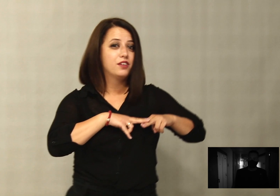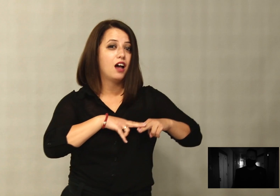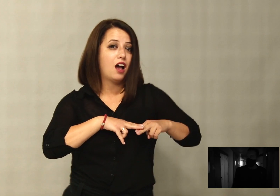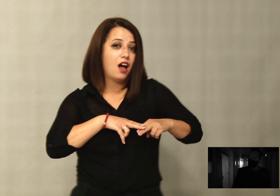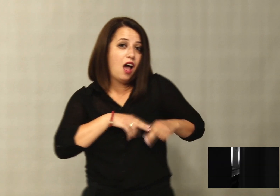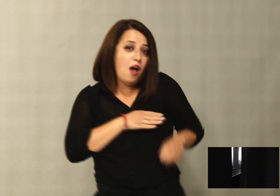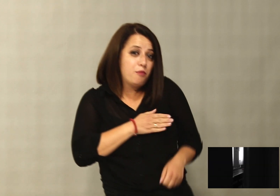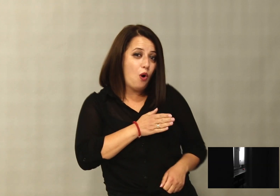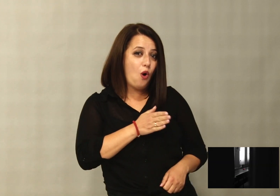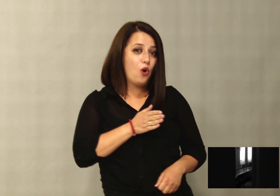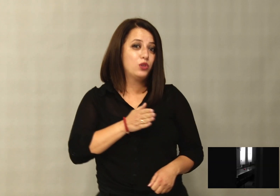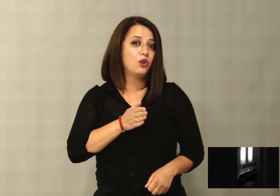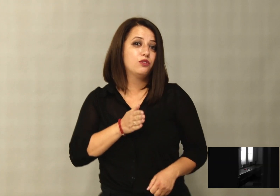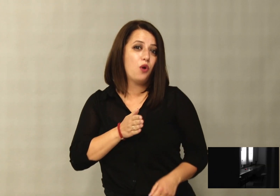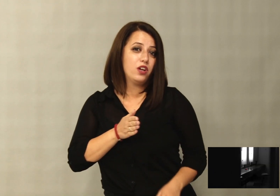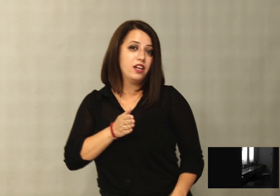Ostavija